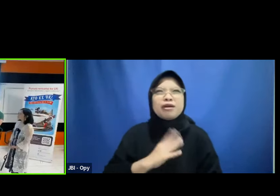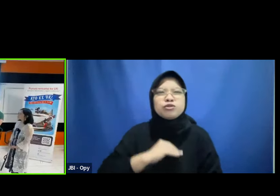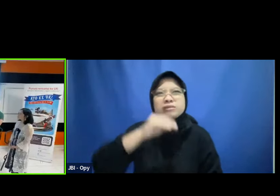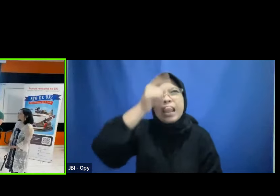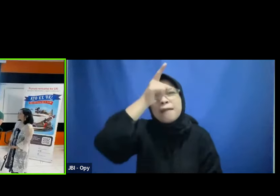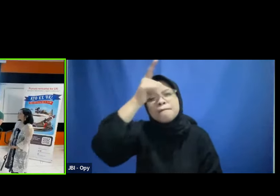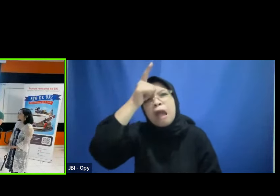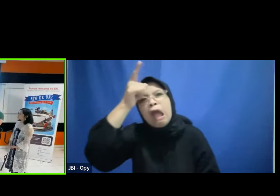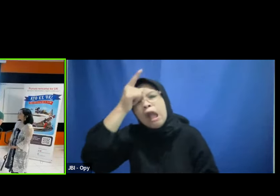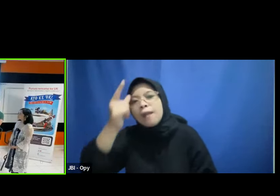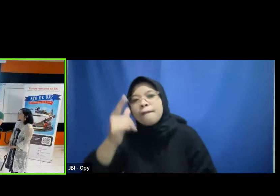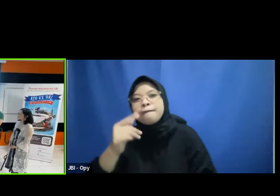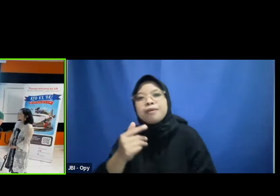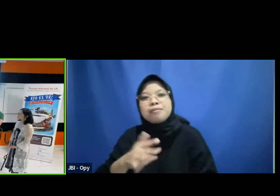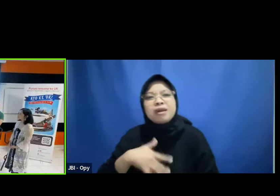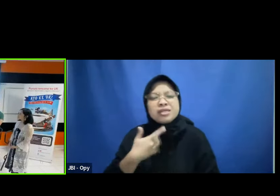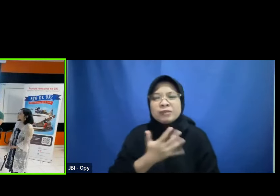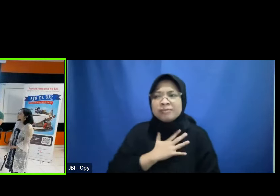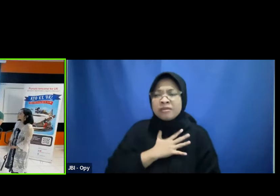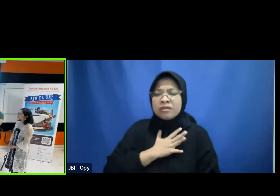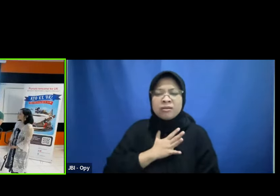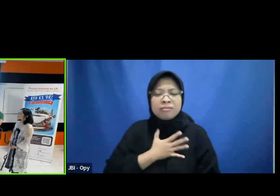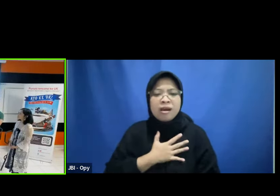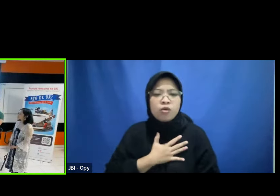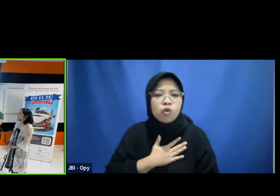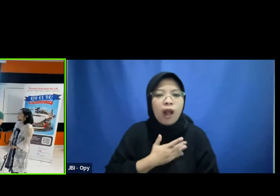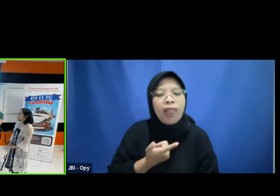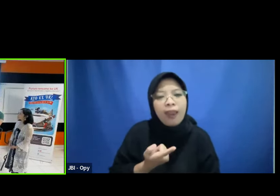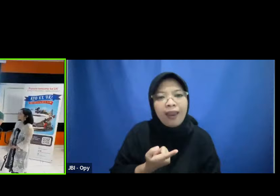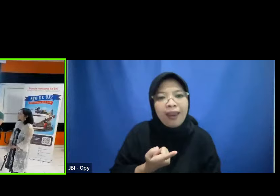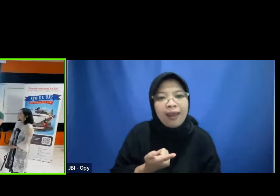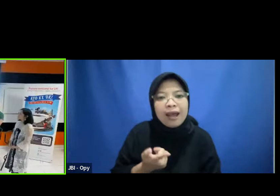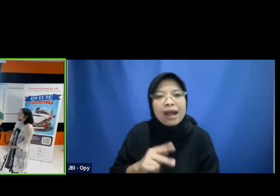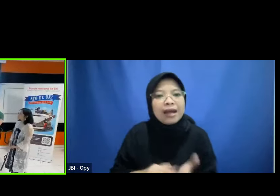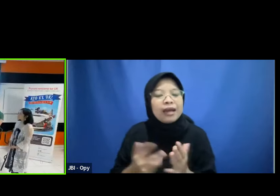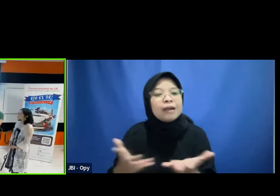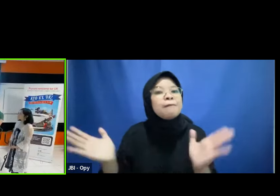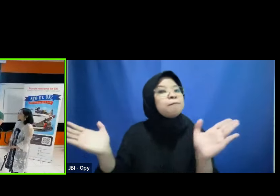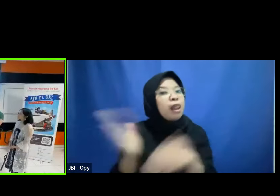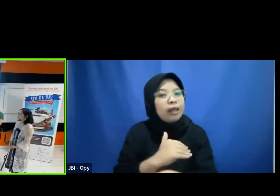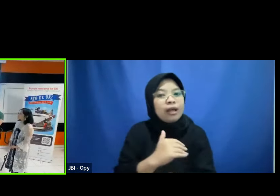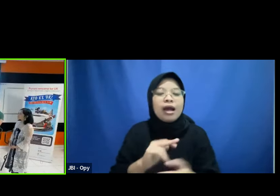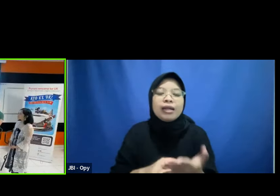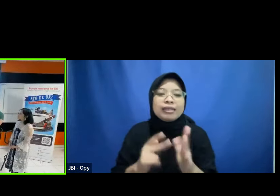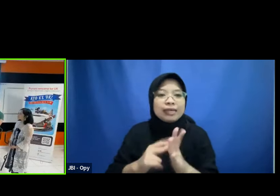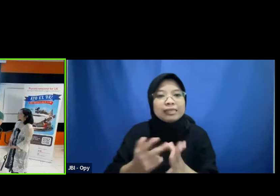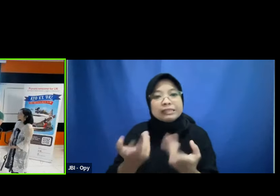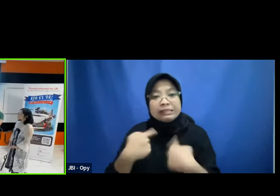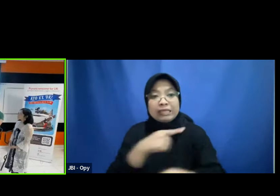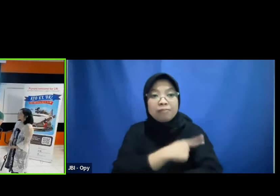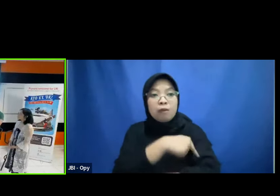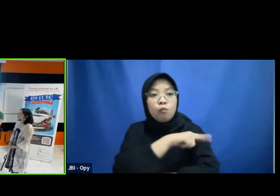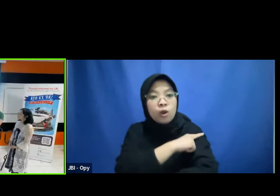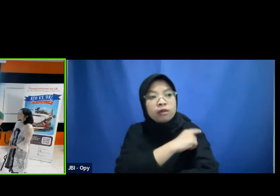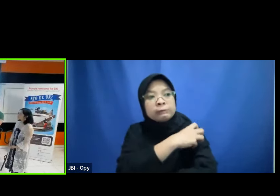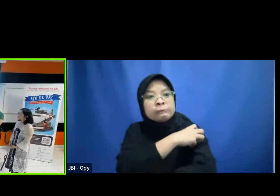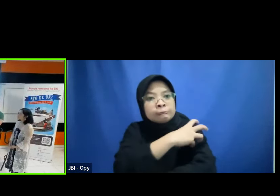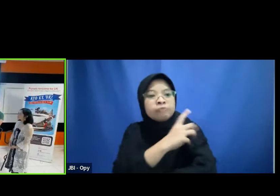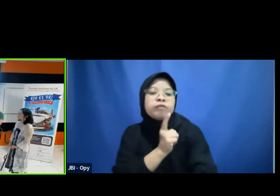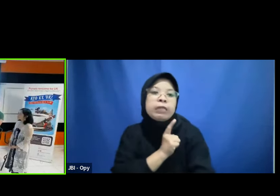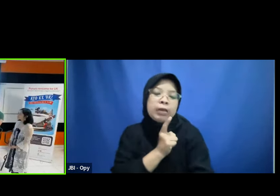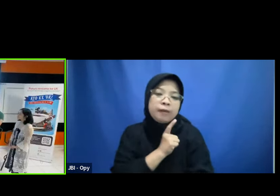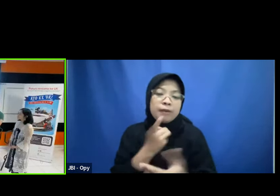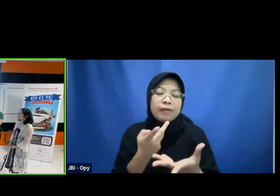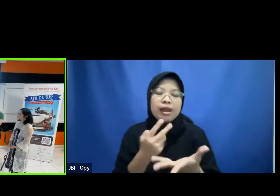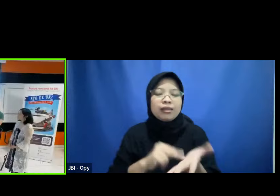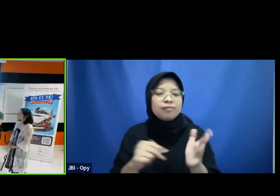biasanya kita malah meragukan Nah akhirnya balik ya teman-teman harus mengukur itu yang yang mana delivery itu yang yang